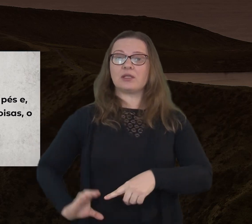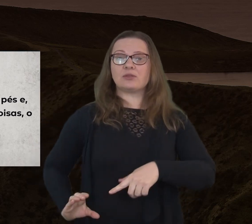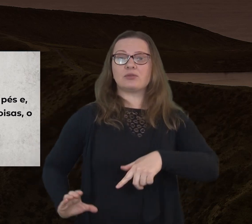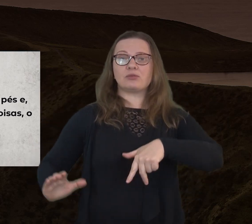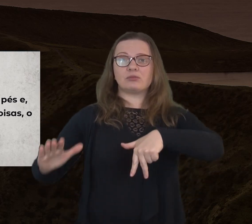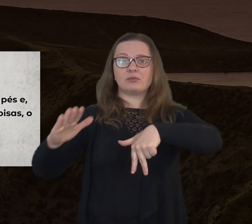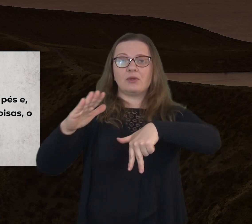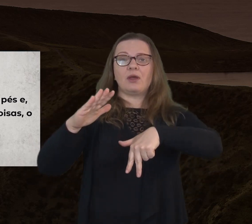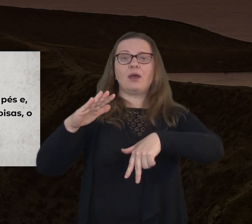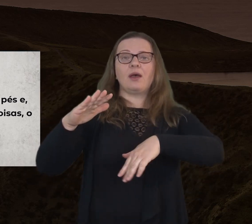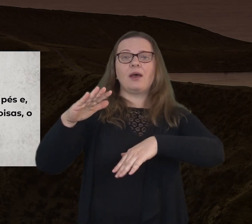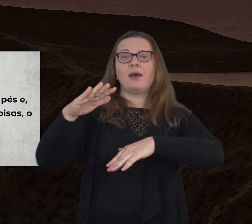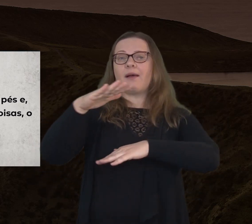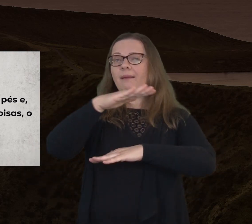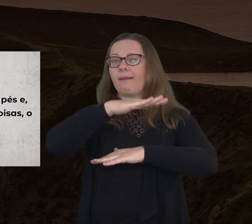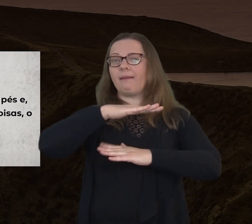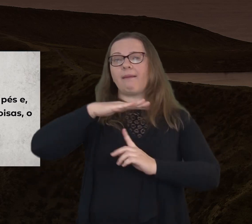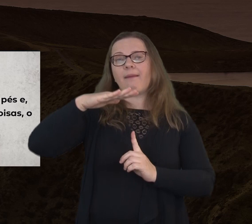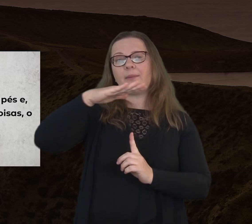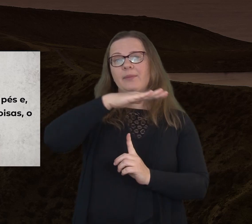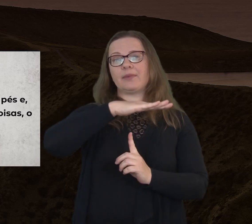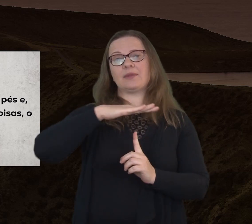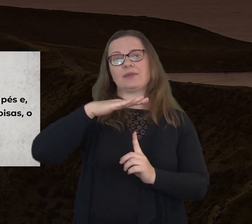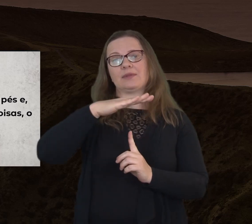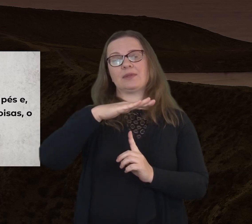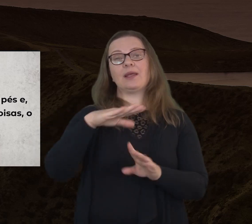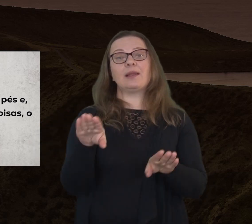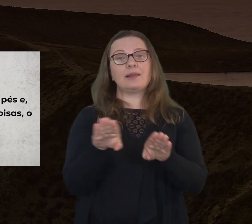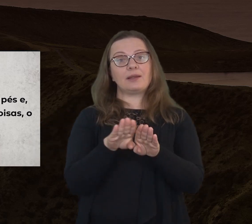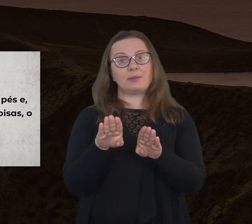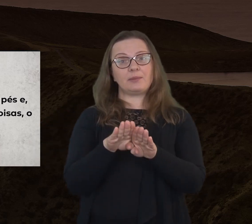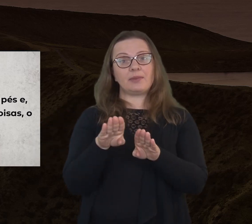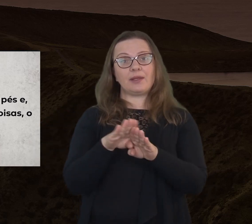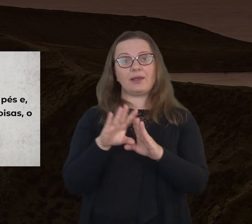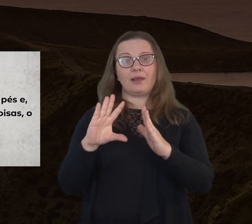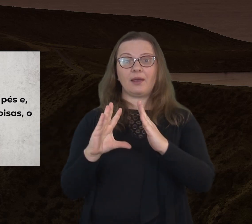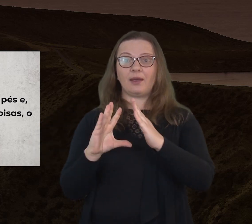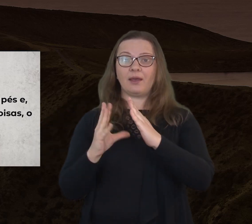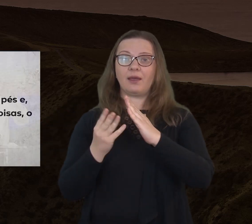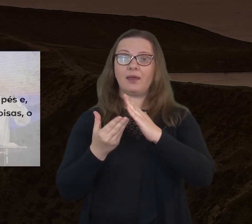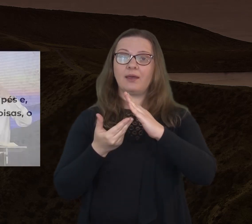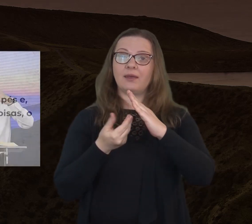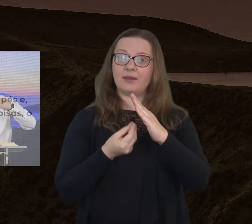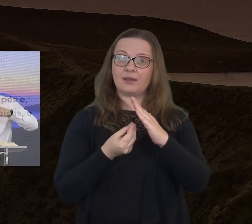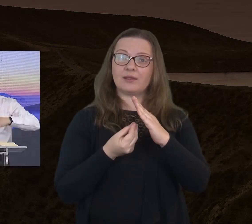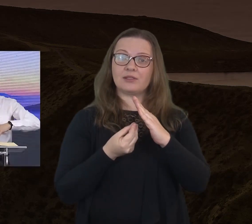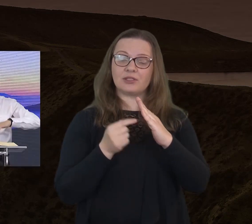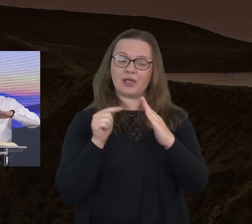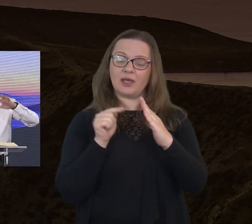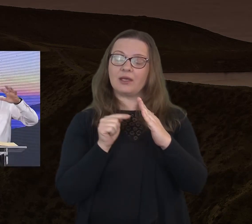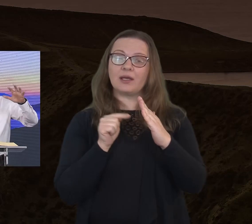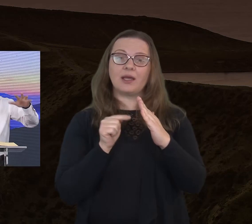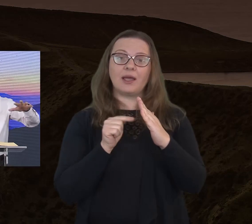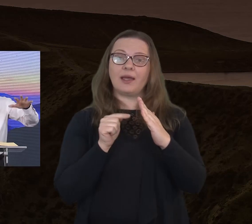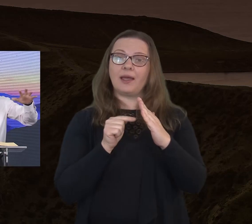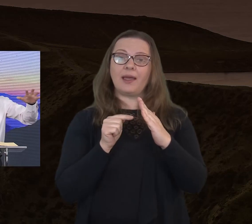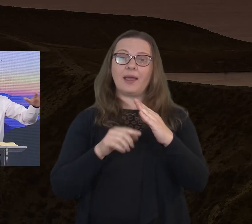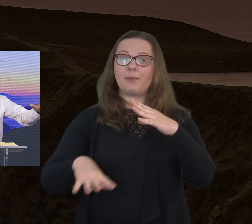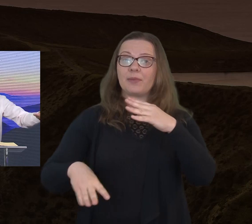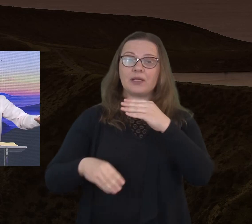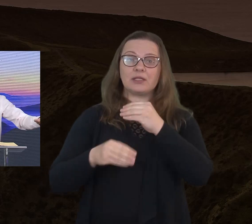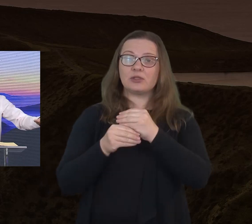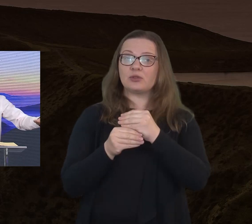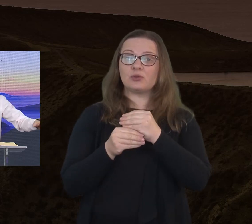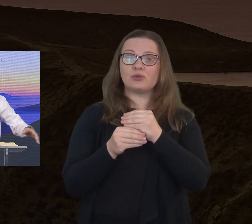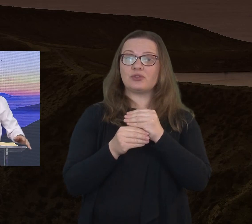igreja. A igreja é o quê? A igreja é o seu corpo, é a plenitude daquele que a tudo enche em